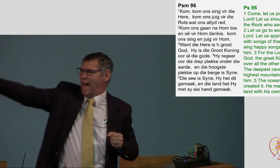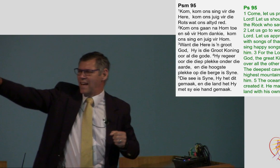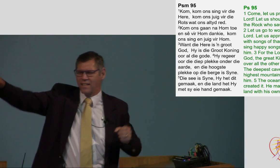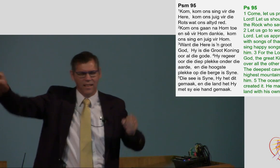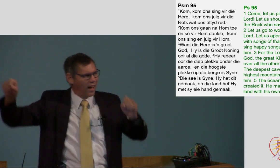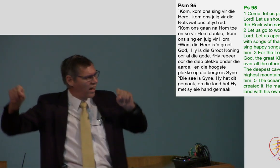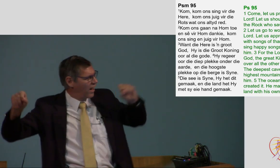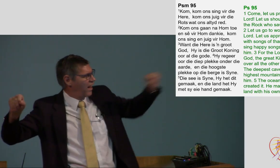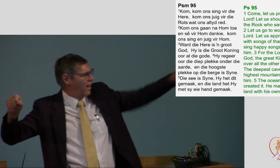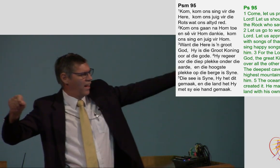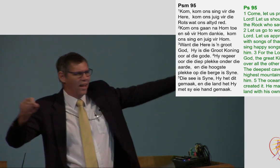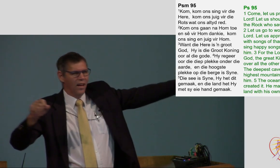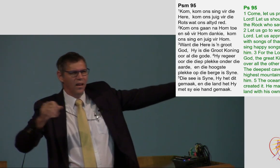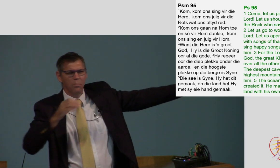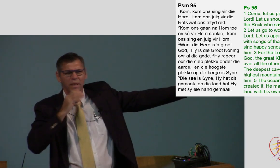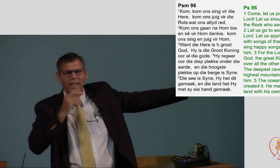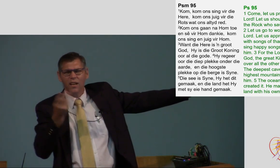verste. Beteken ook